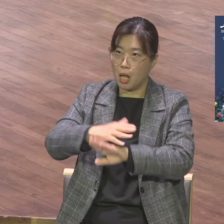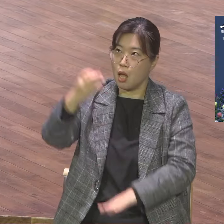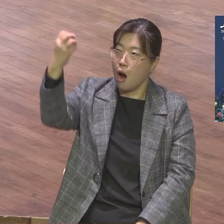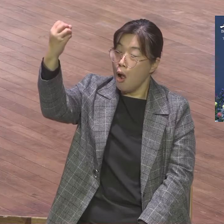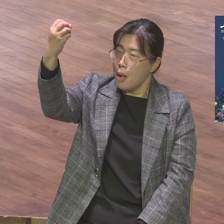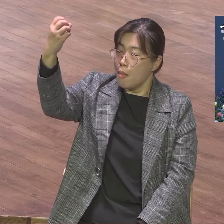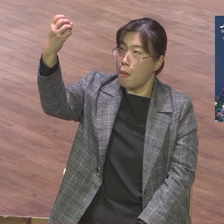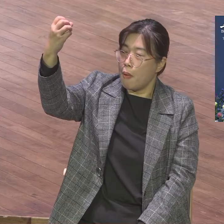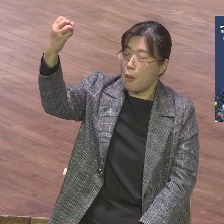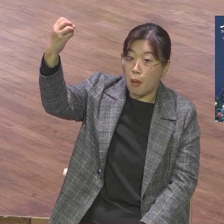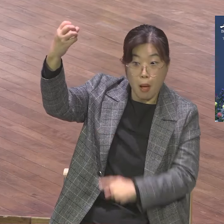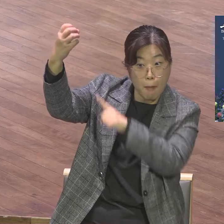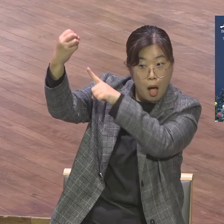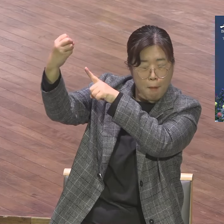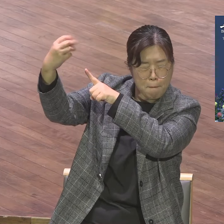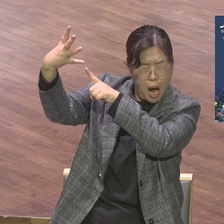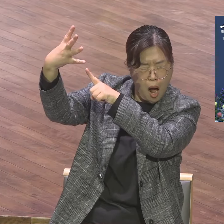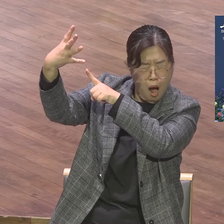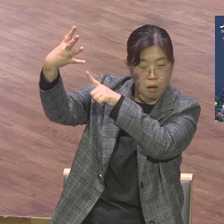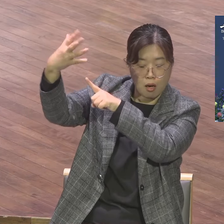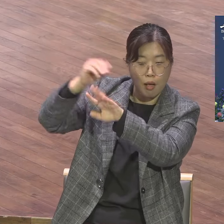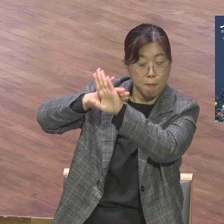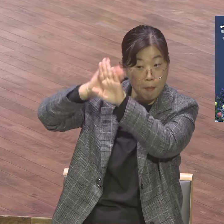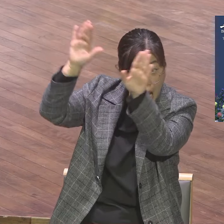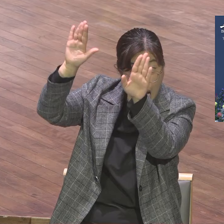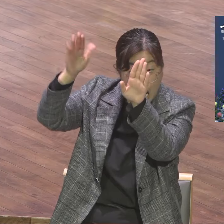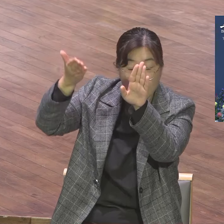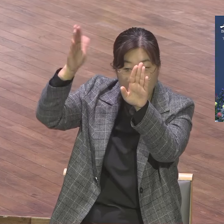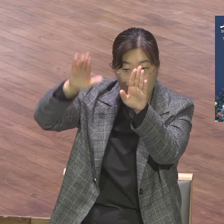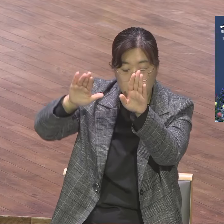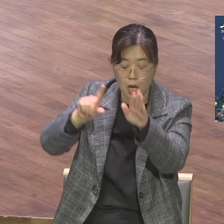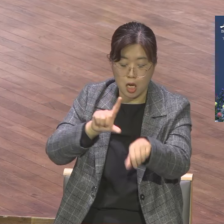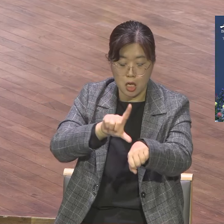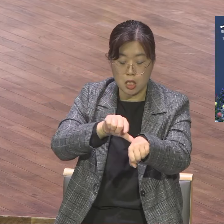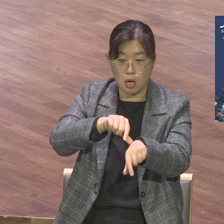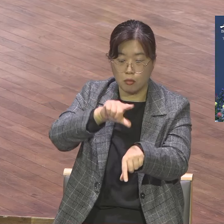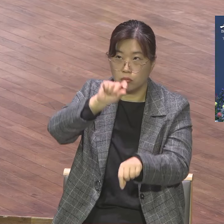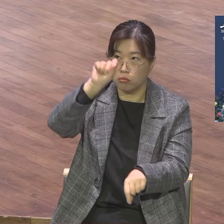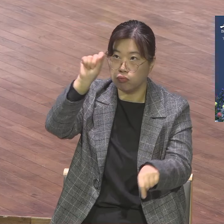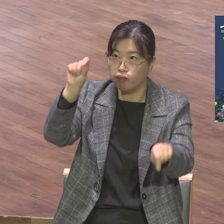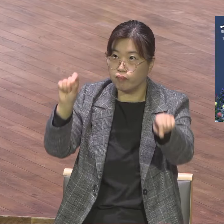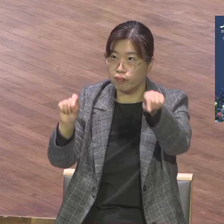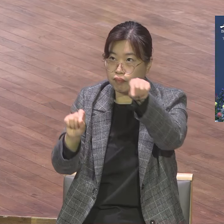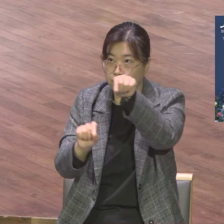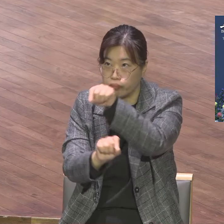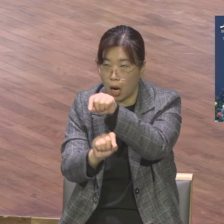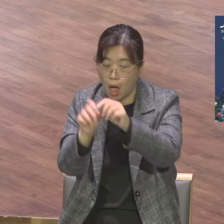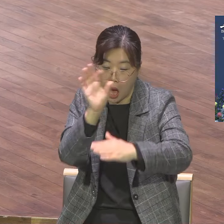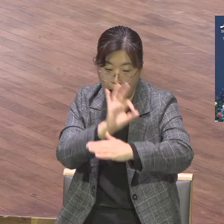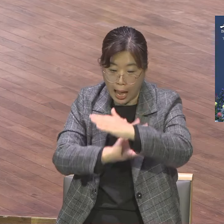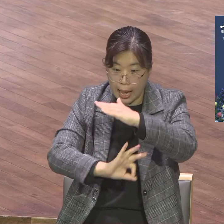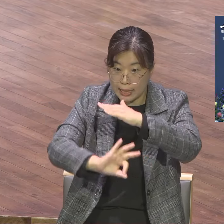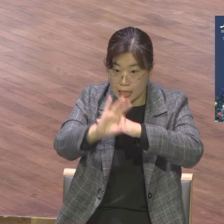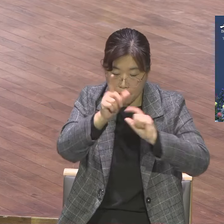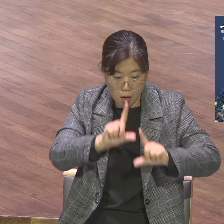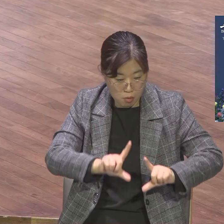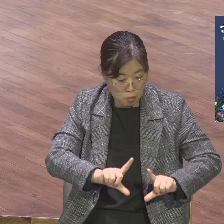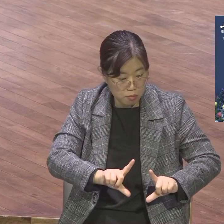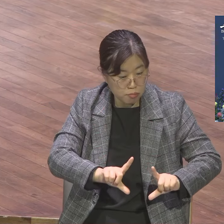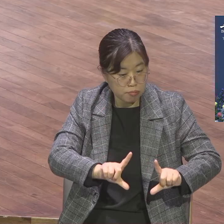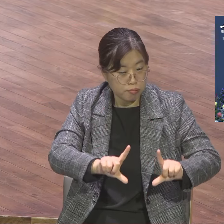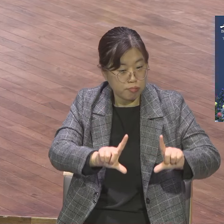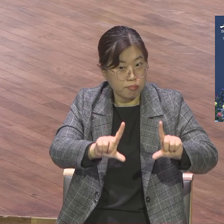함께 사단이라는 이 존재가 세상에서 보암직스럽고 몸직스럽고